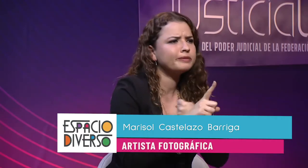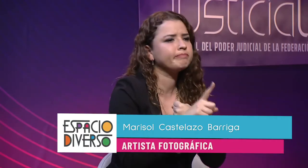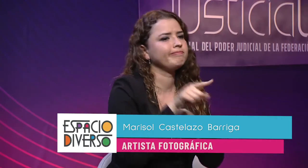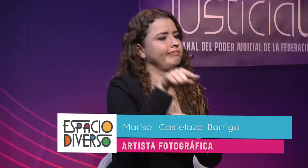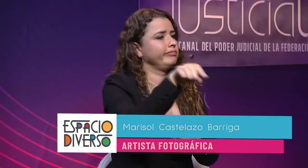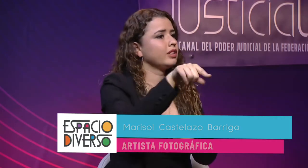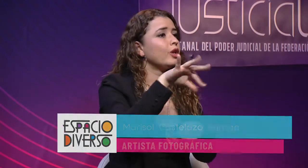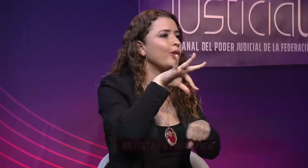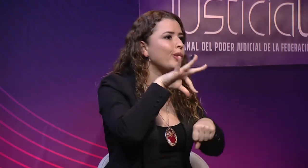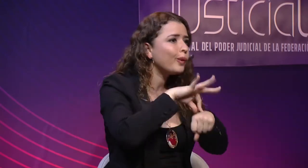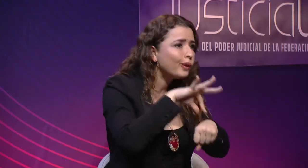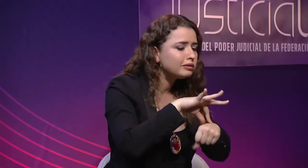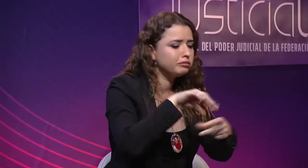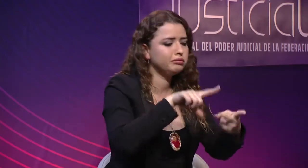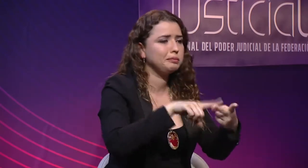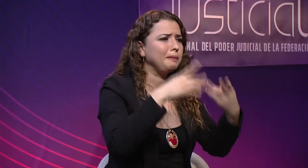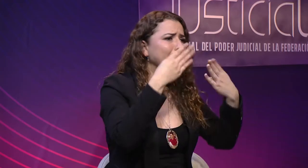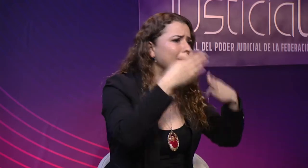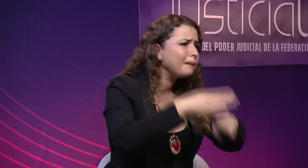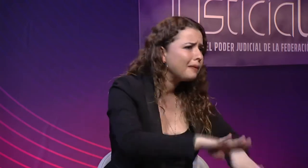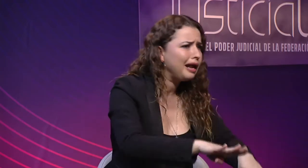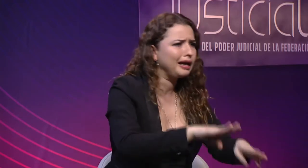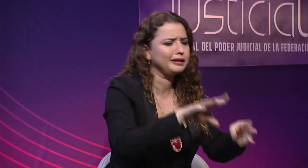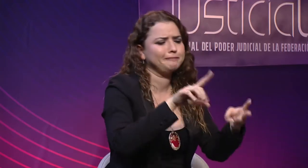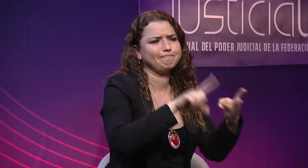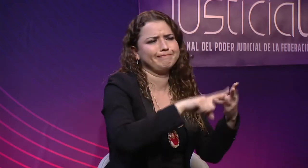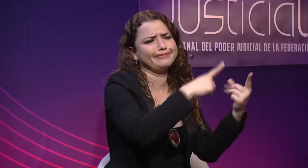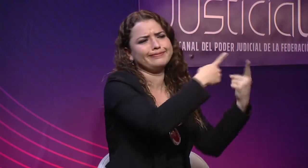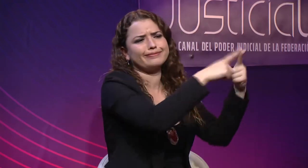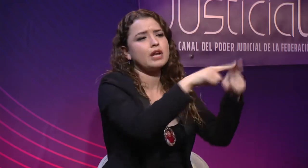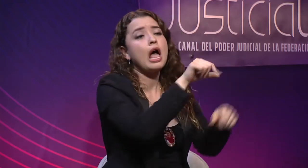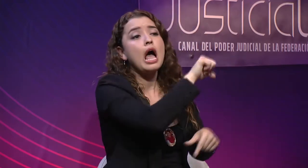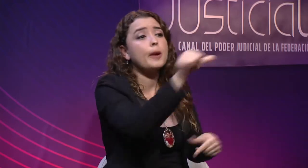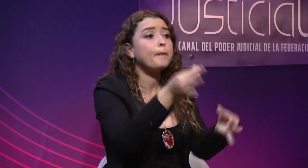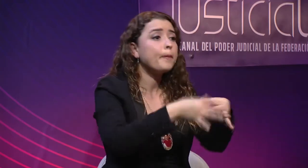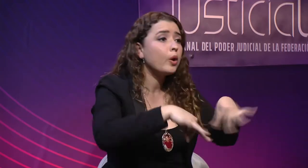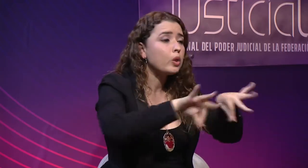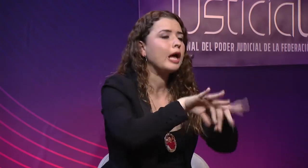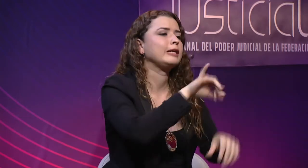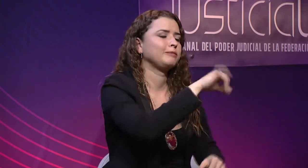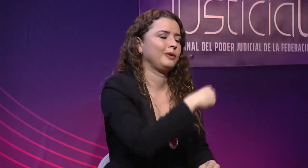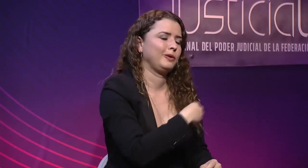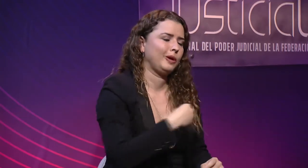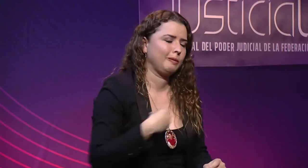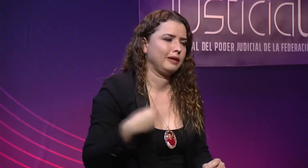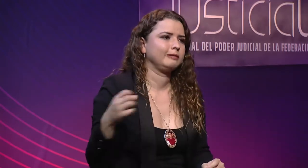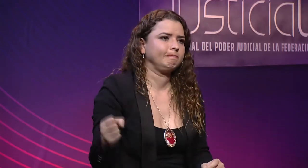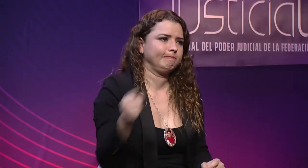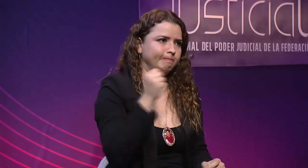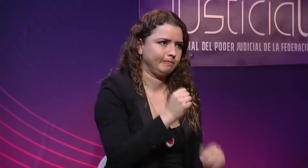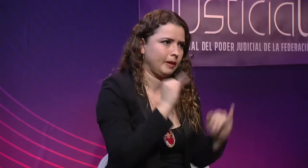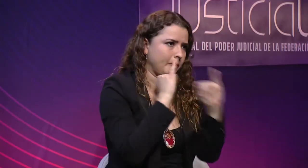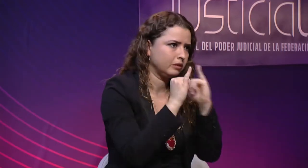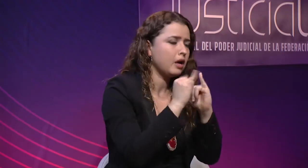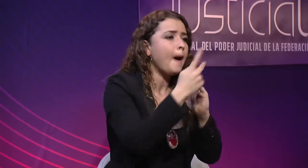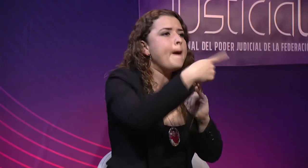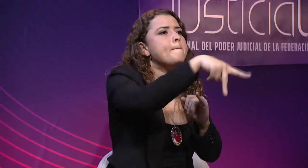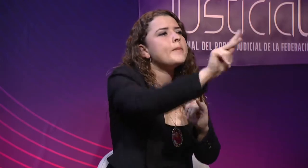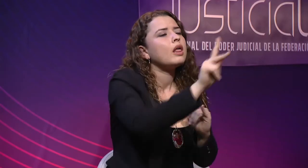por la necesidad, ¿no? Los traen los sordos. Por ejemplo, hay para ir al doctor, para ir al banco, algún trámite especial, ¿no? Eso como que te